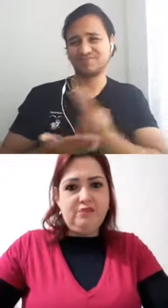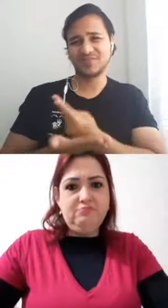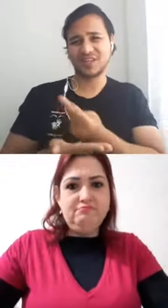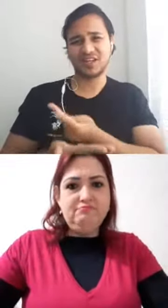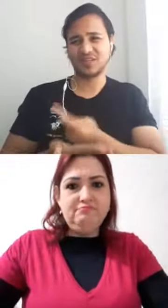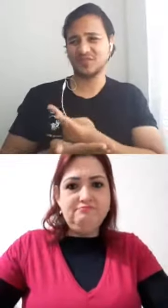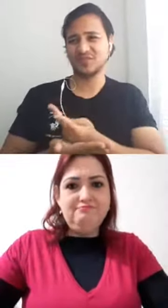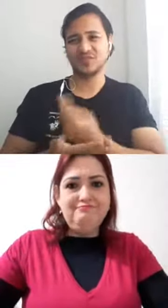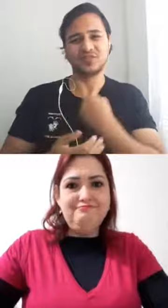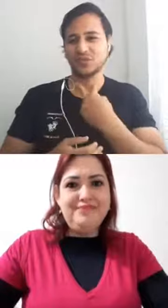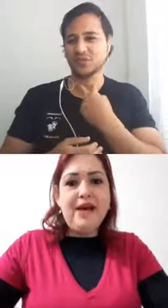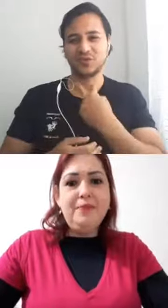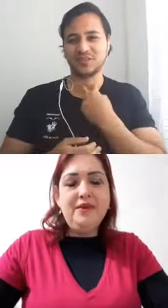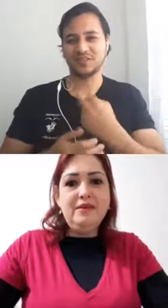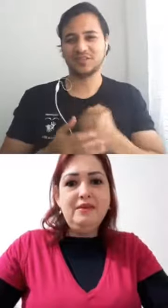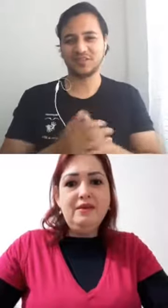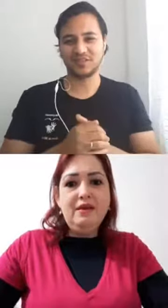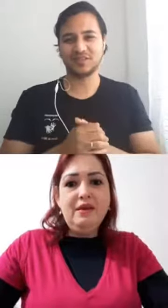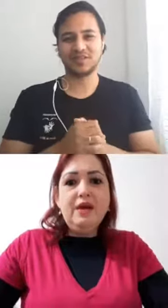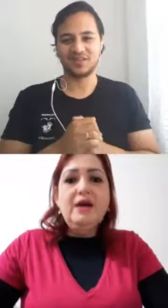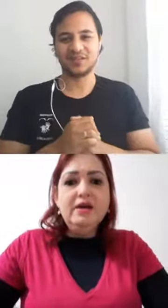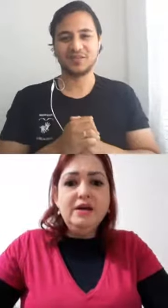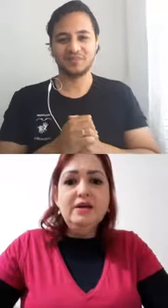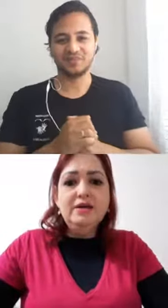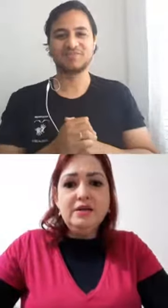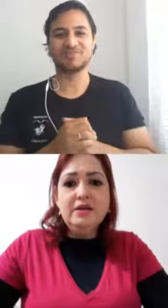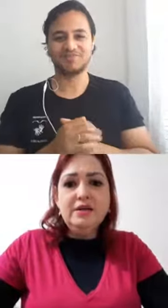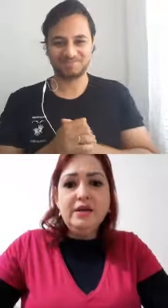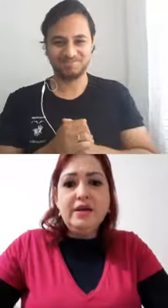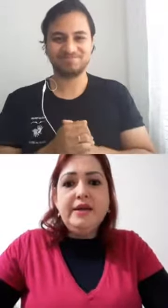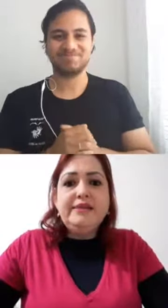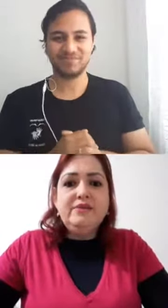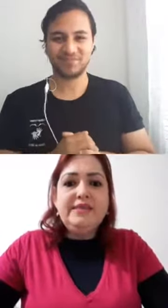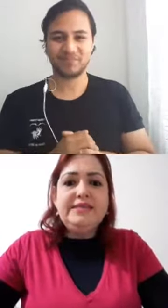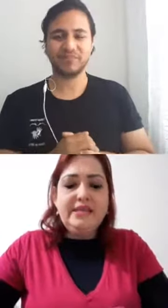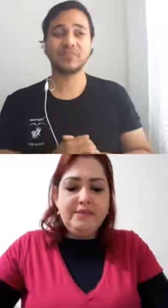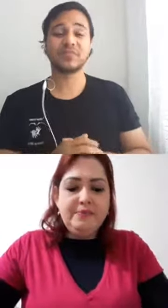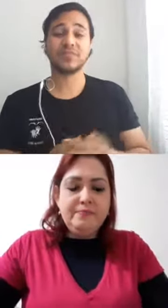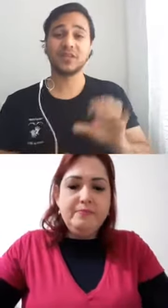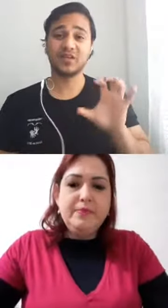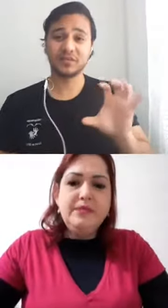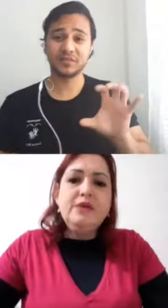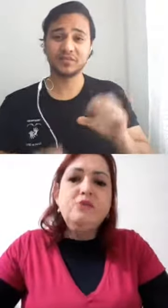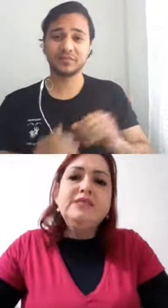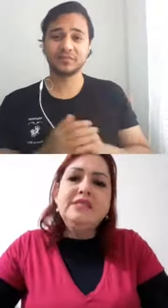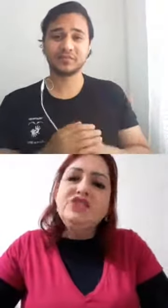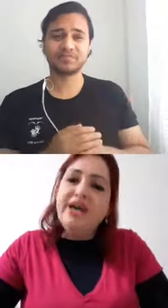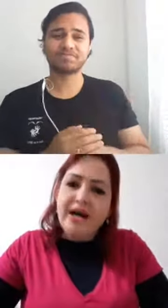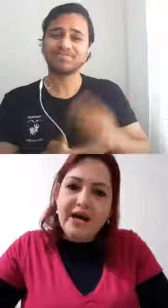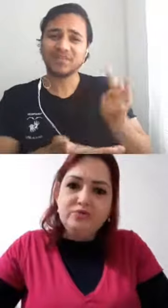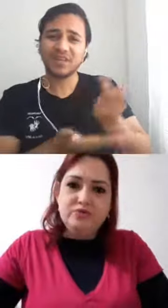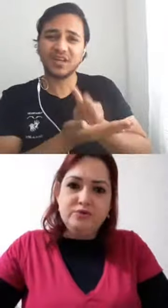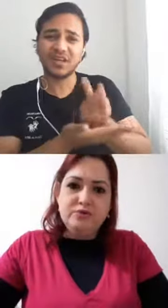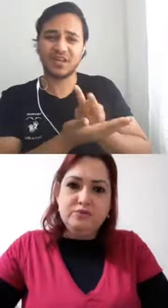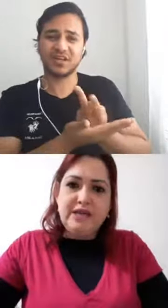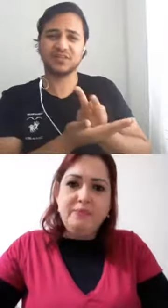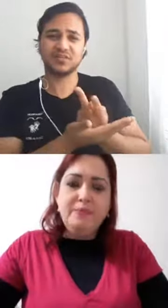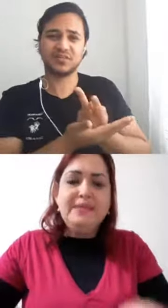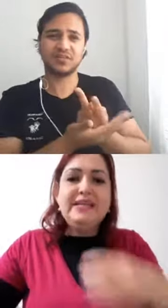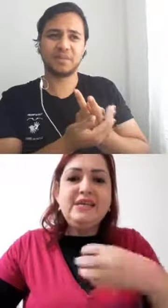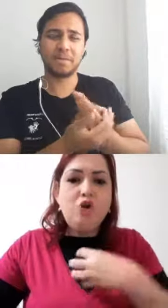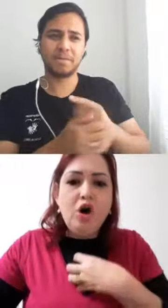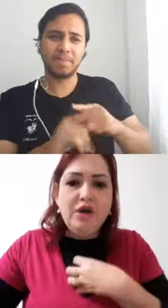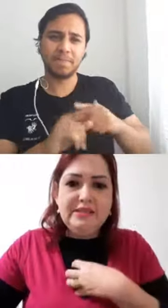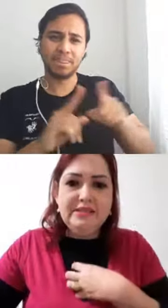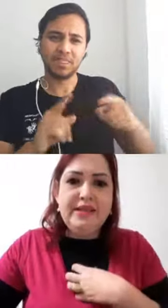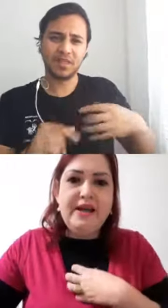têm, sabe? Uhum. Então, assim, não que seja errado, sabe? Mas